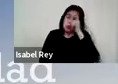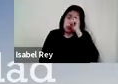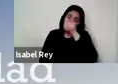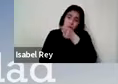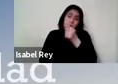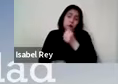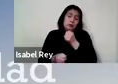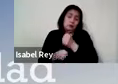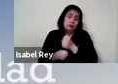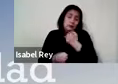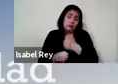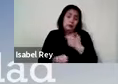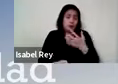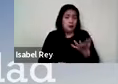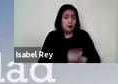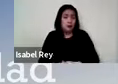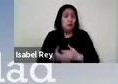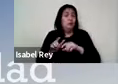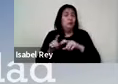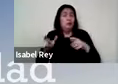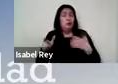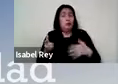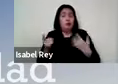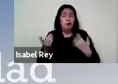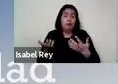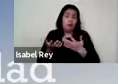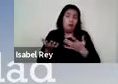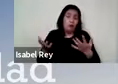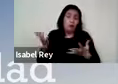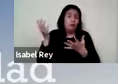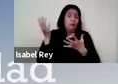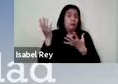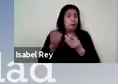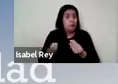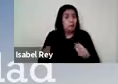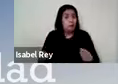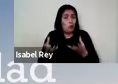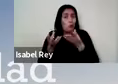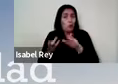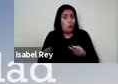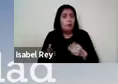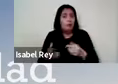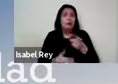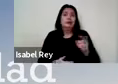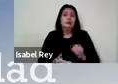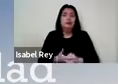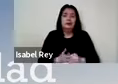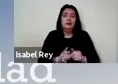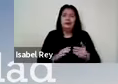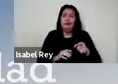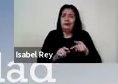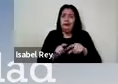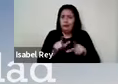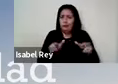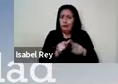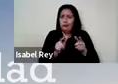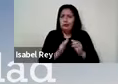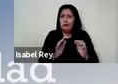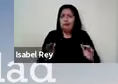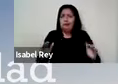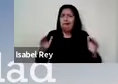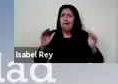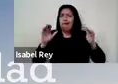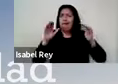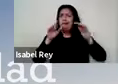en condiciones muy precarias, ¿no? Recordemos de que Colcabamba está encima de